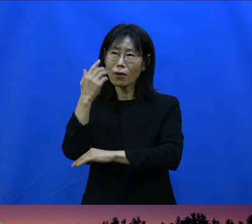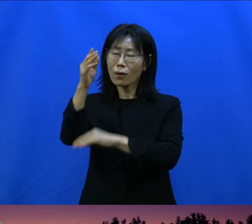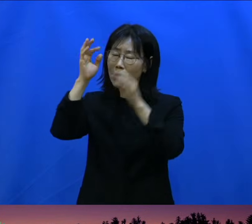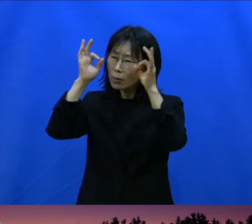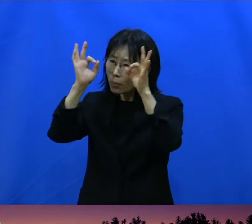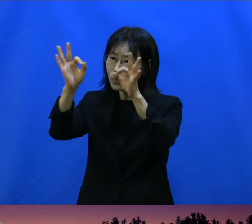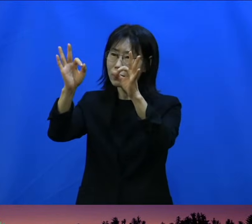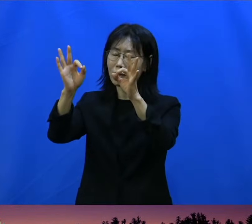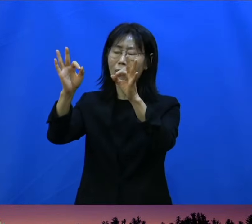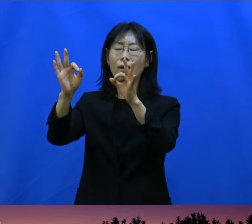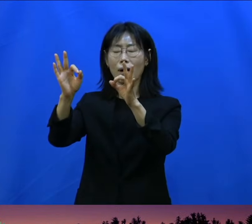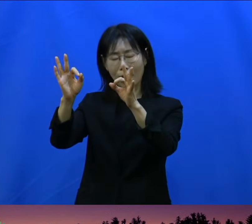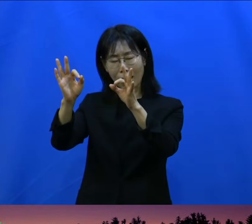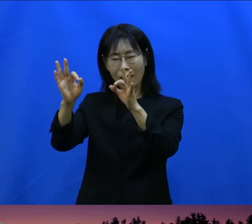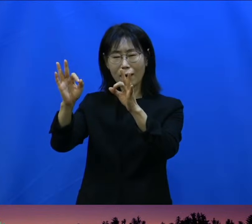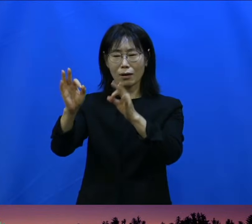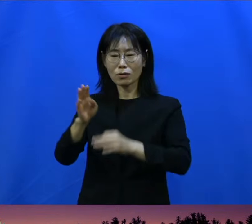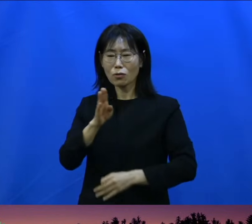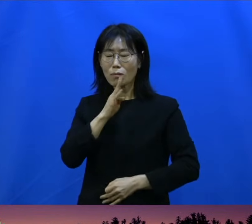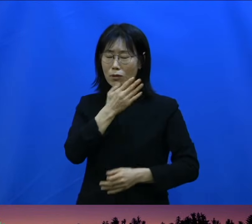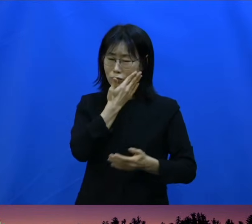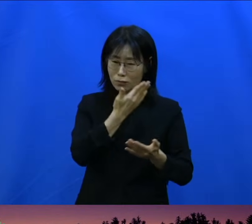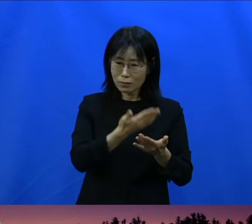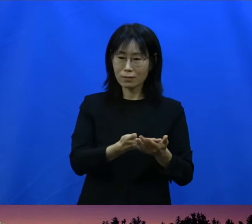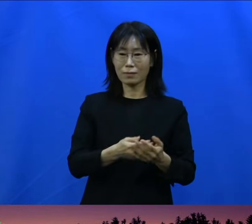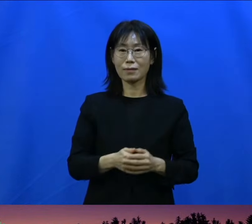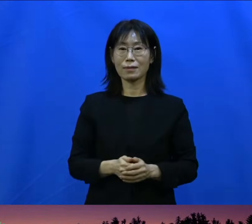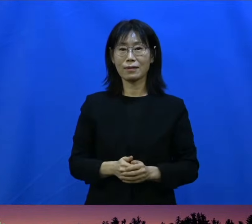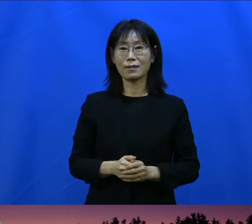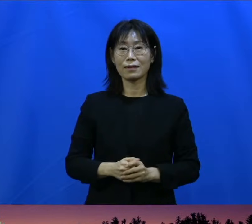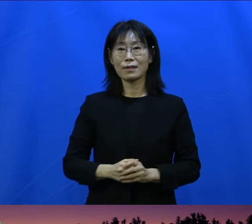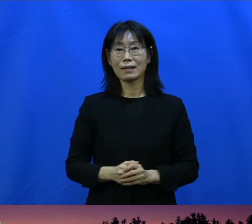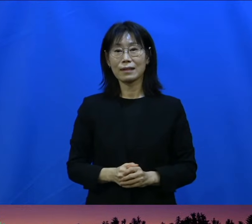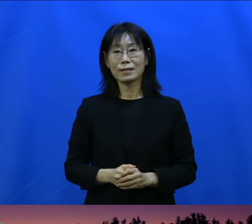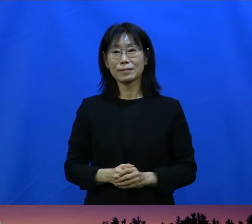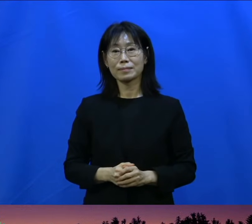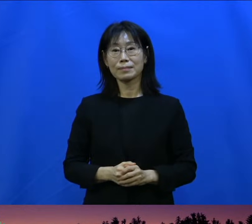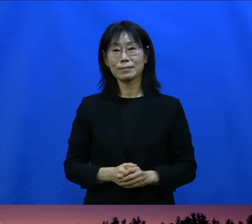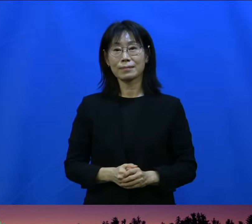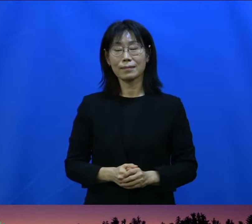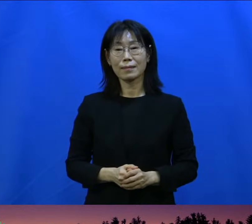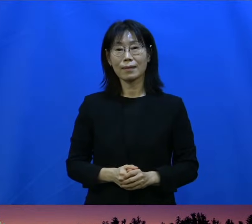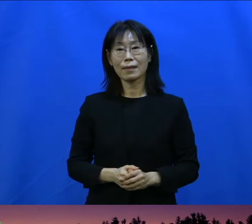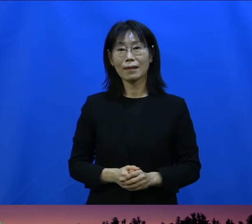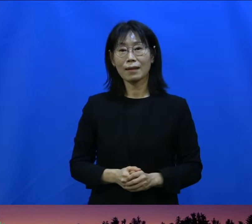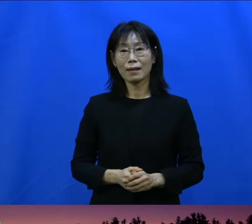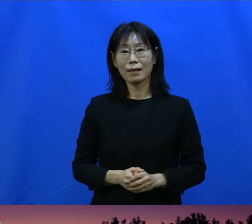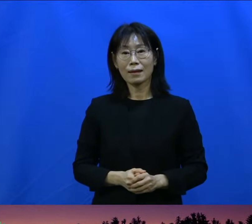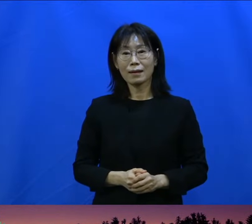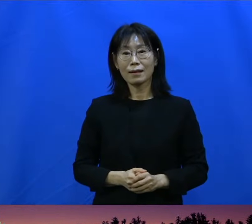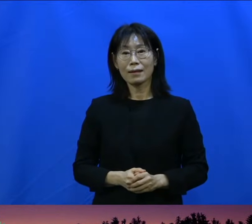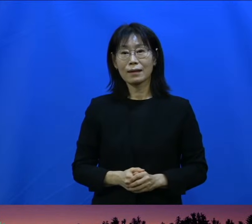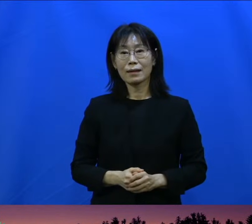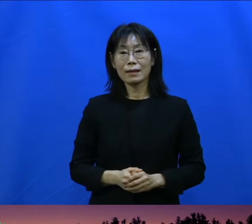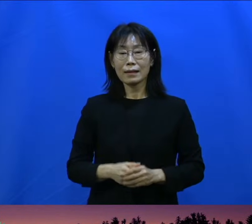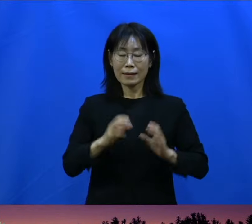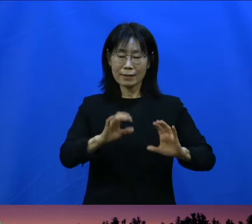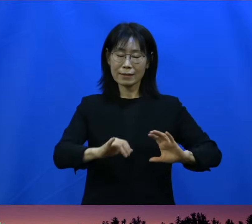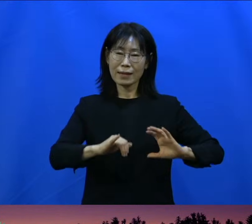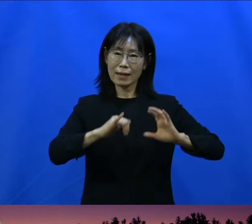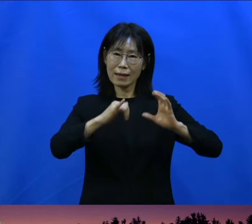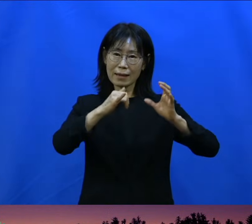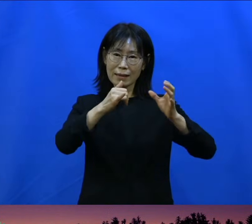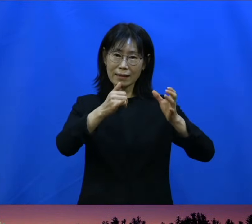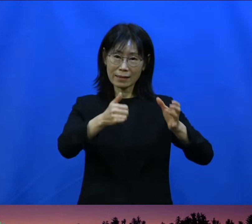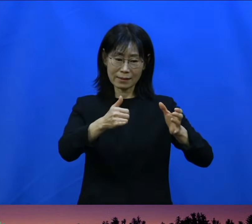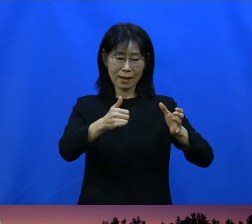되는 거. 이 새로운 역사의 출발처럼 그런 것입니다. 이 세상에